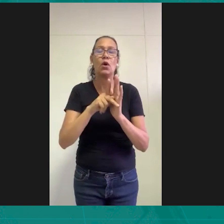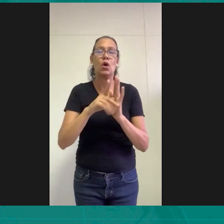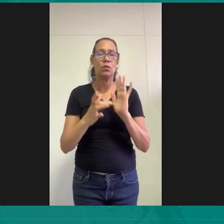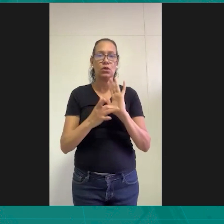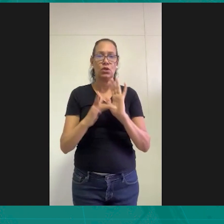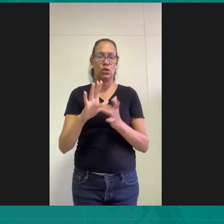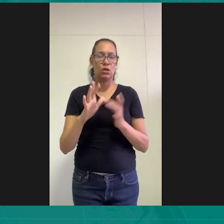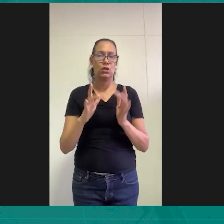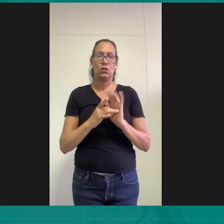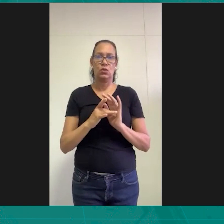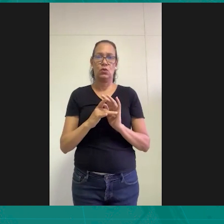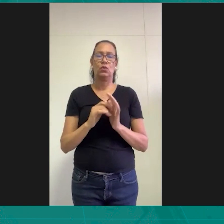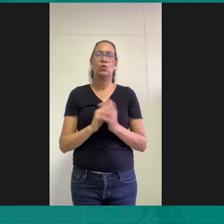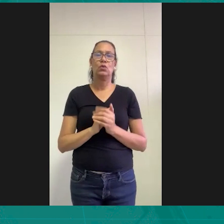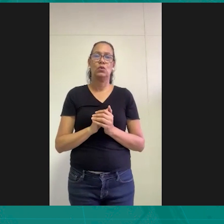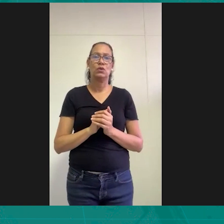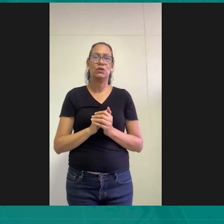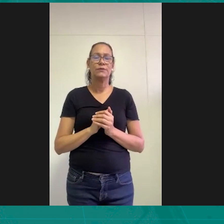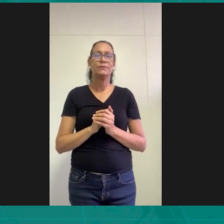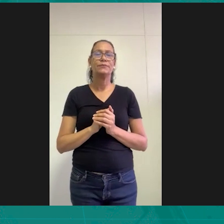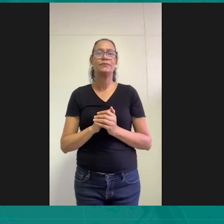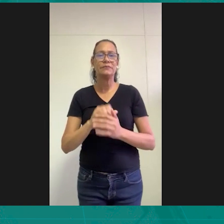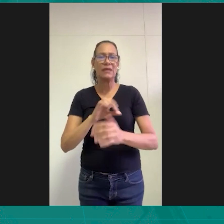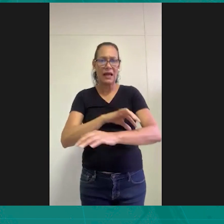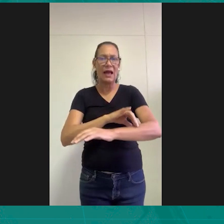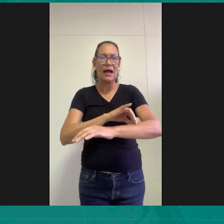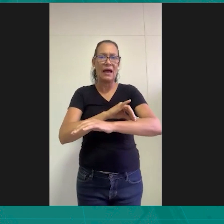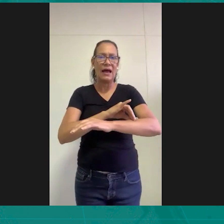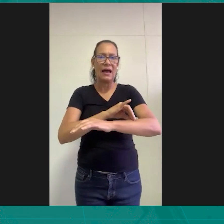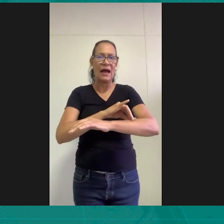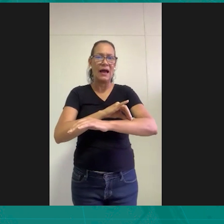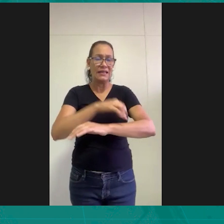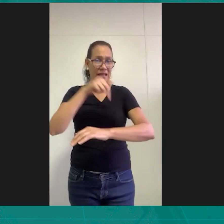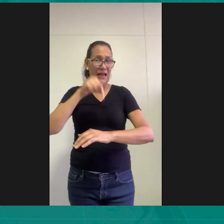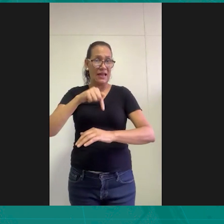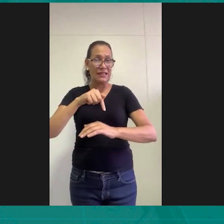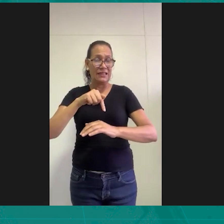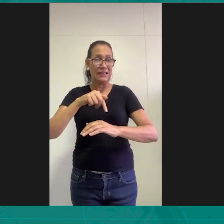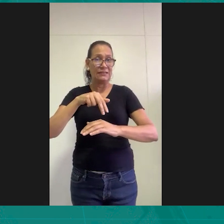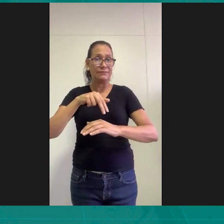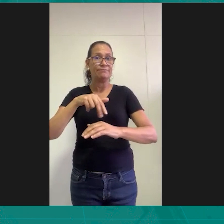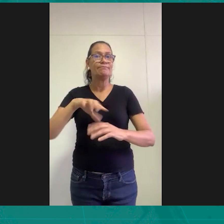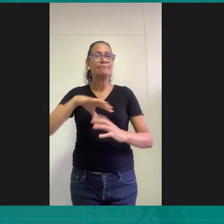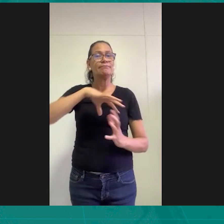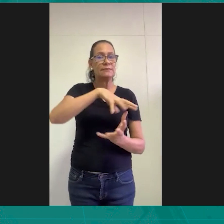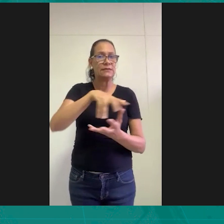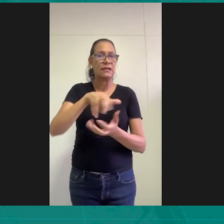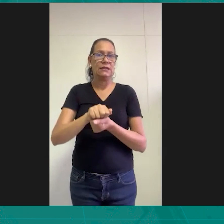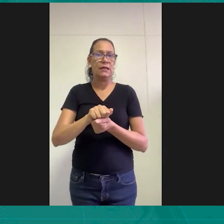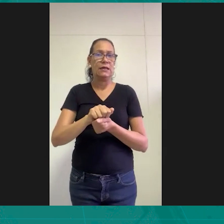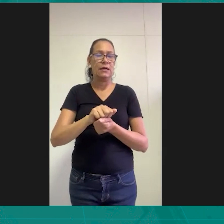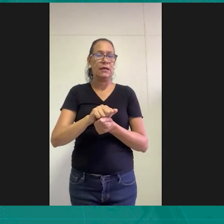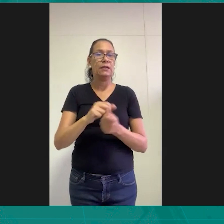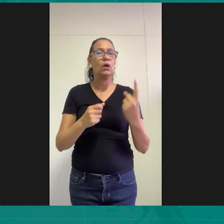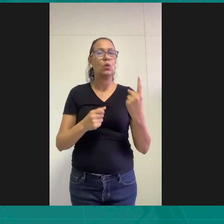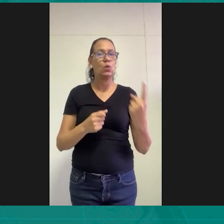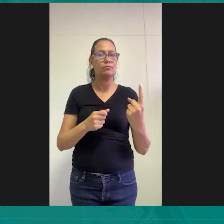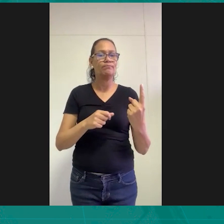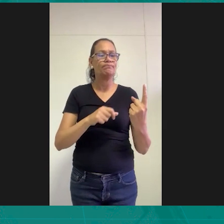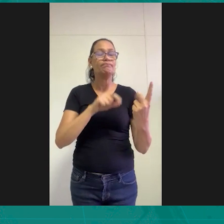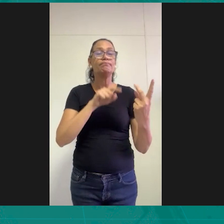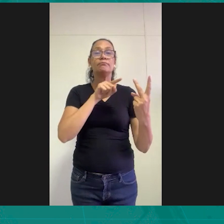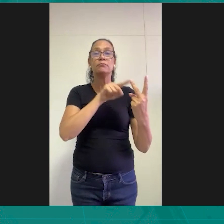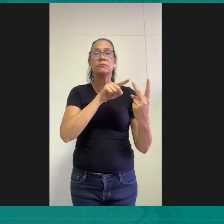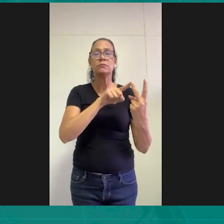o viver humano de Jesus é um elemento, a morte de Jesus é um elemento, a ressurreição de Jesus é